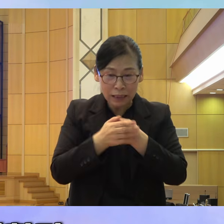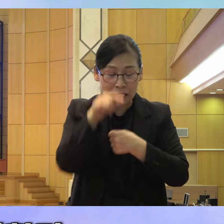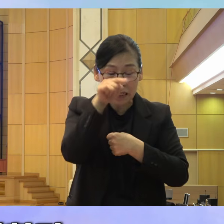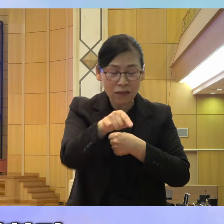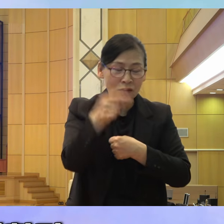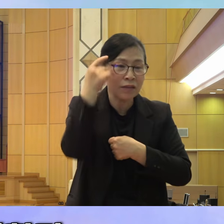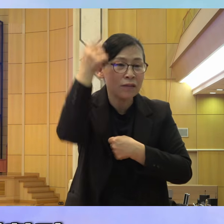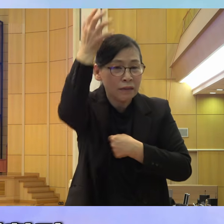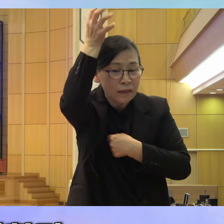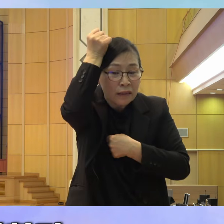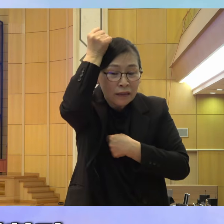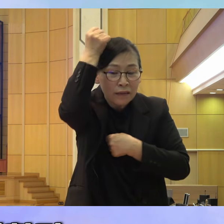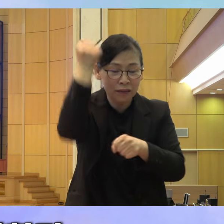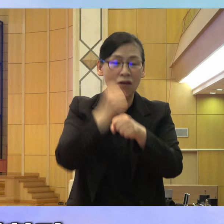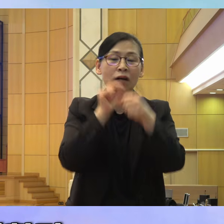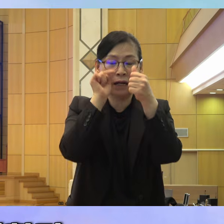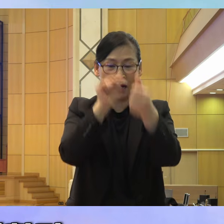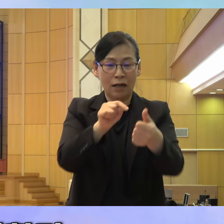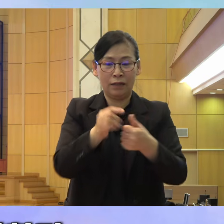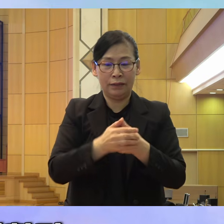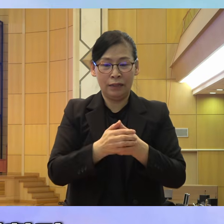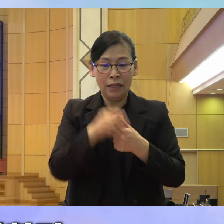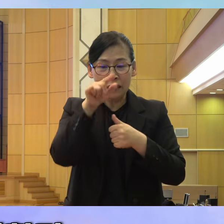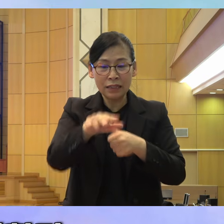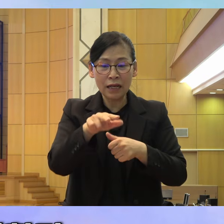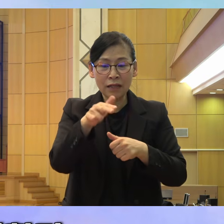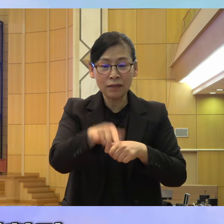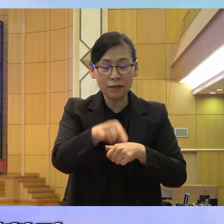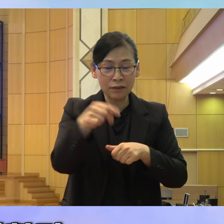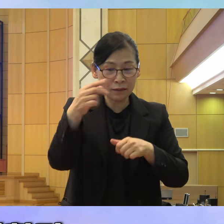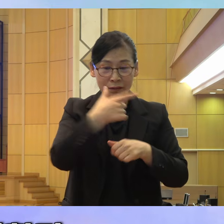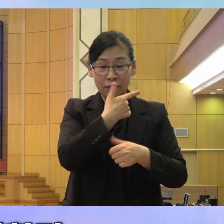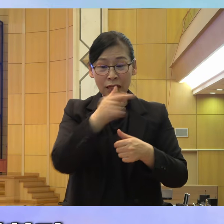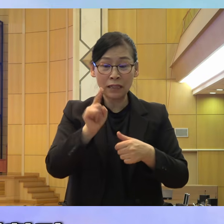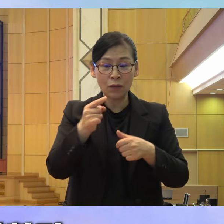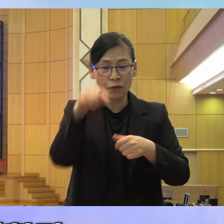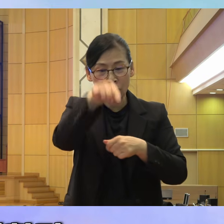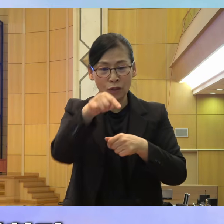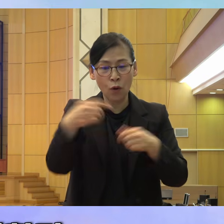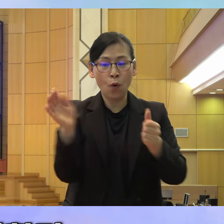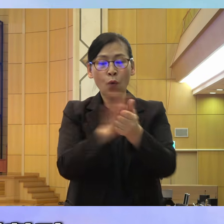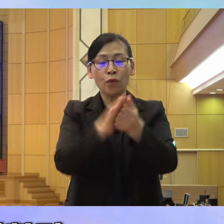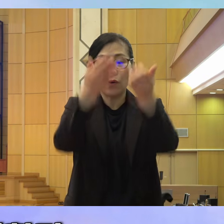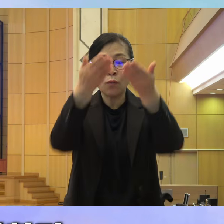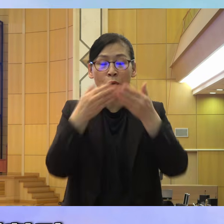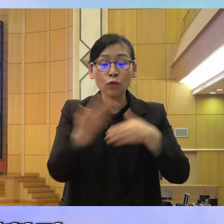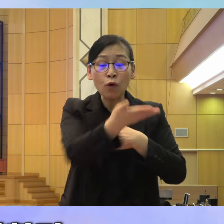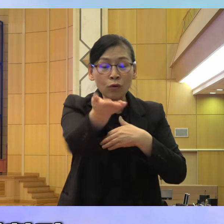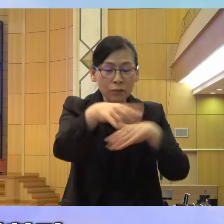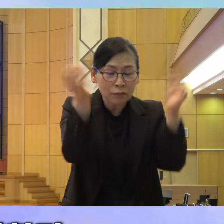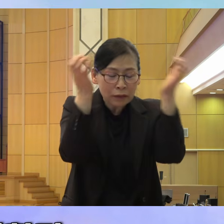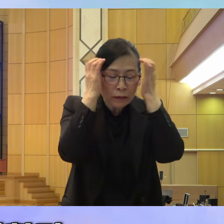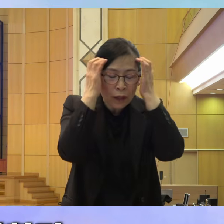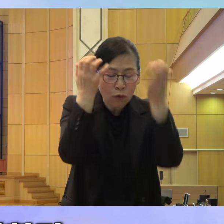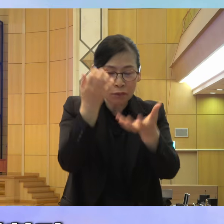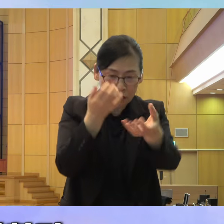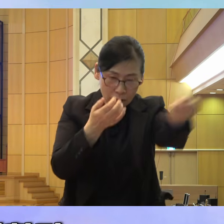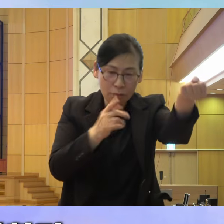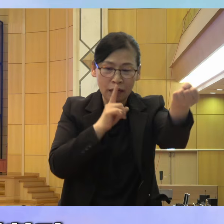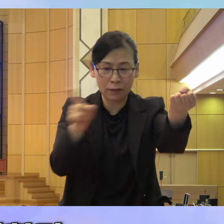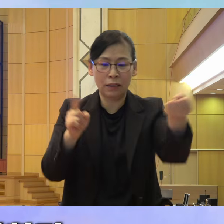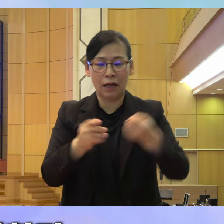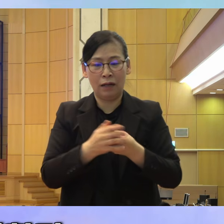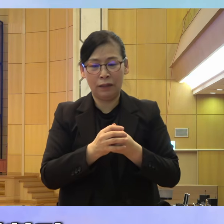받았으니 이것을 기억하라. 이제 그는 여기서 위로를 받고 너는